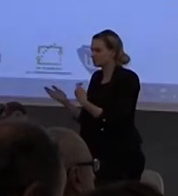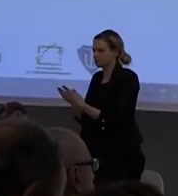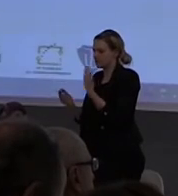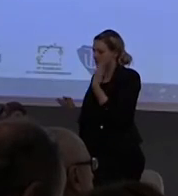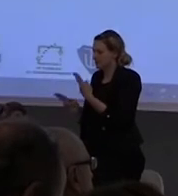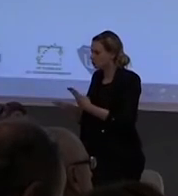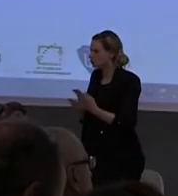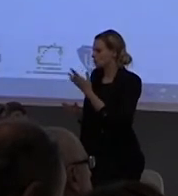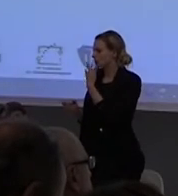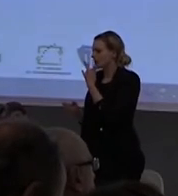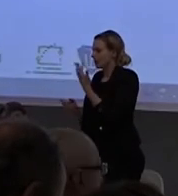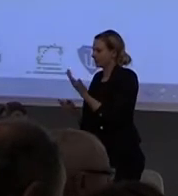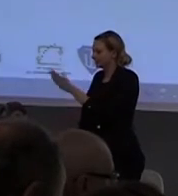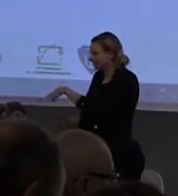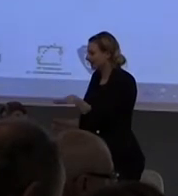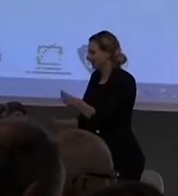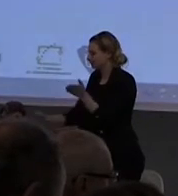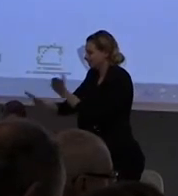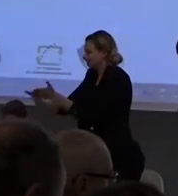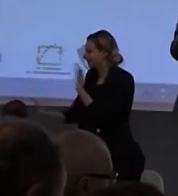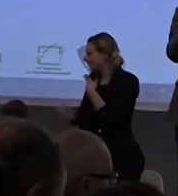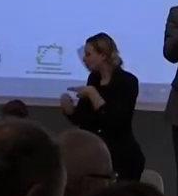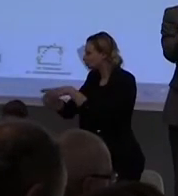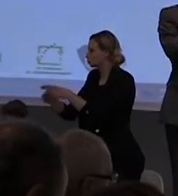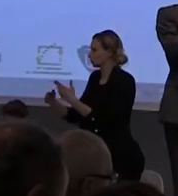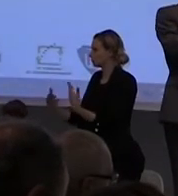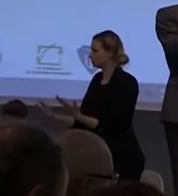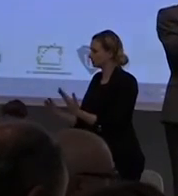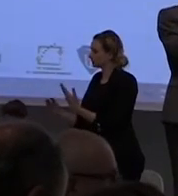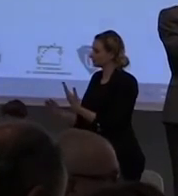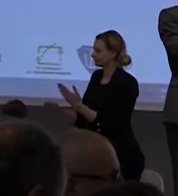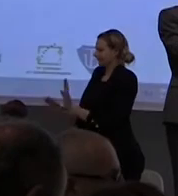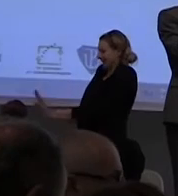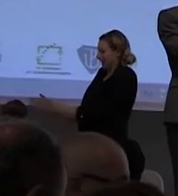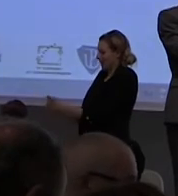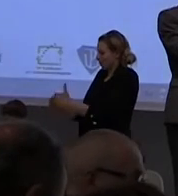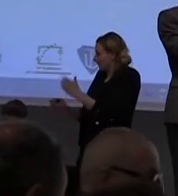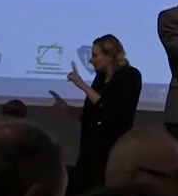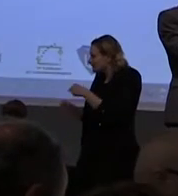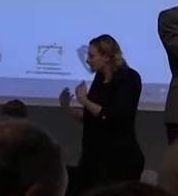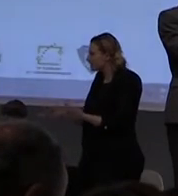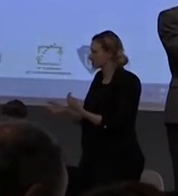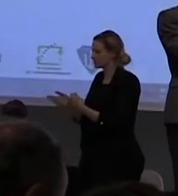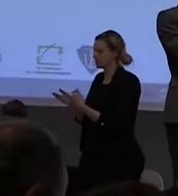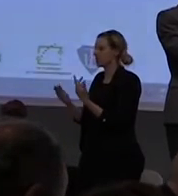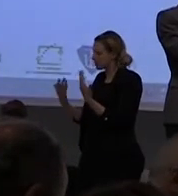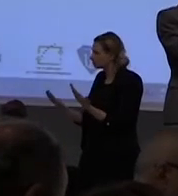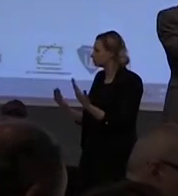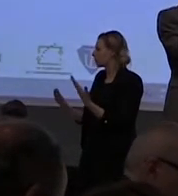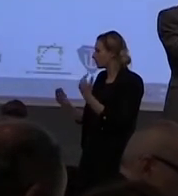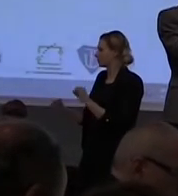se, získat informace, zkušenosti z témat, která jim nejsou třeba úplně